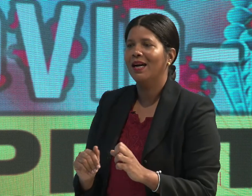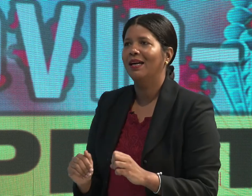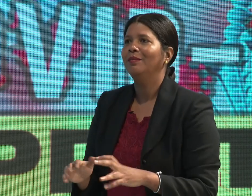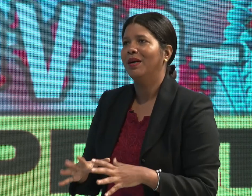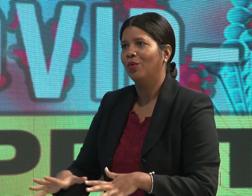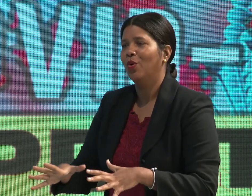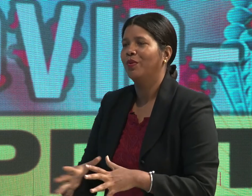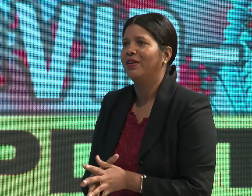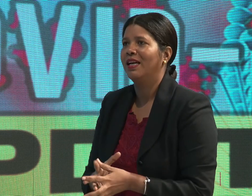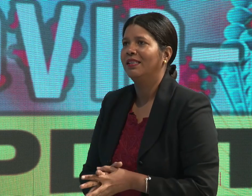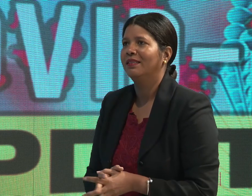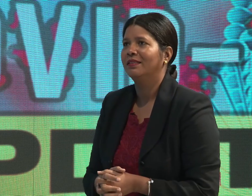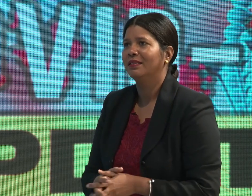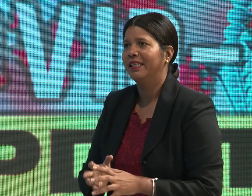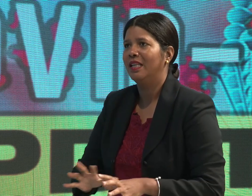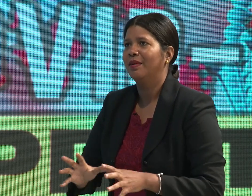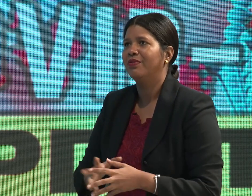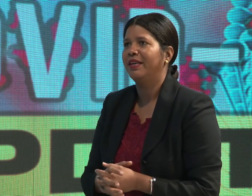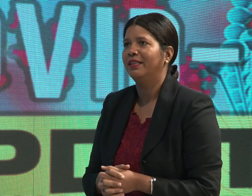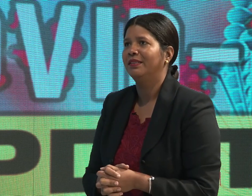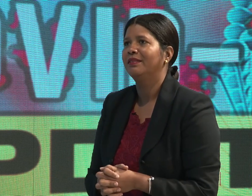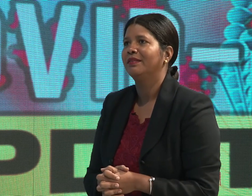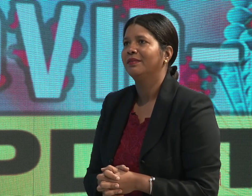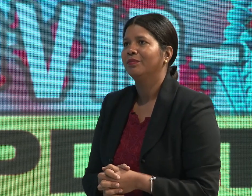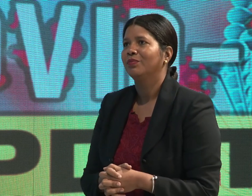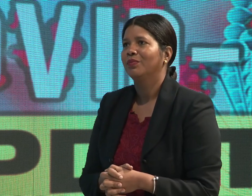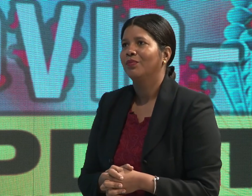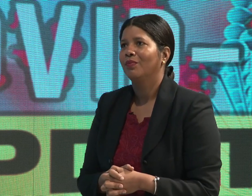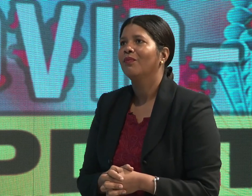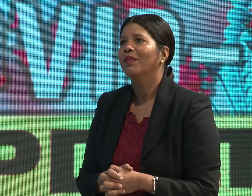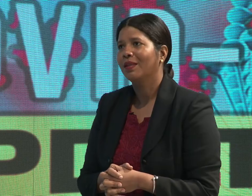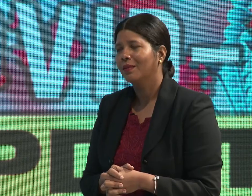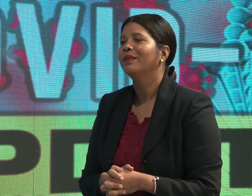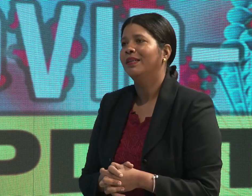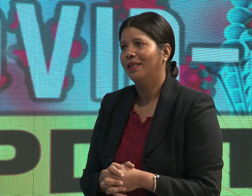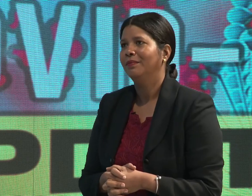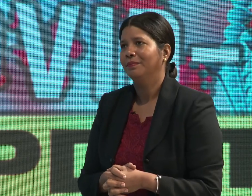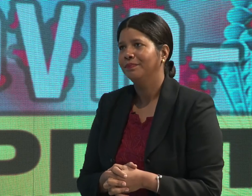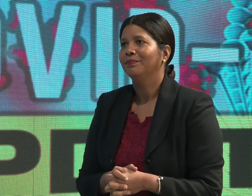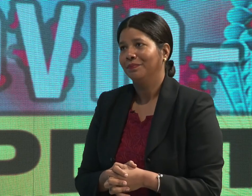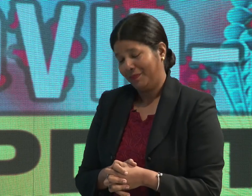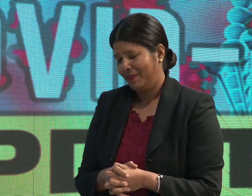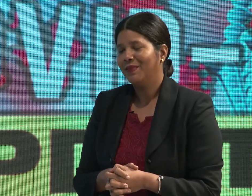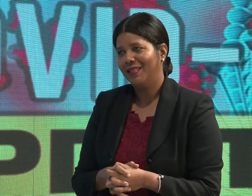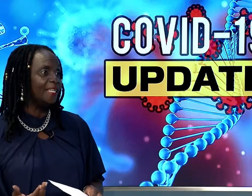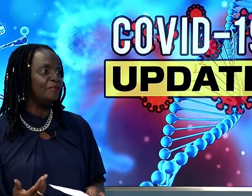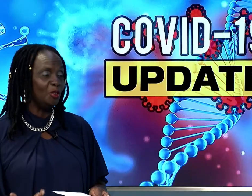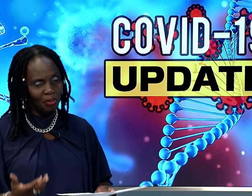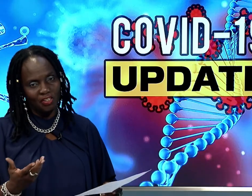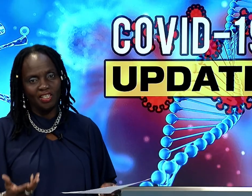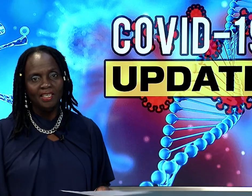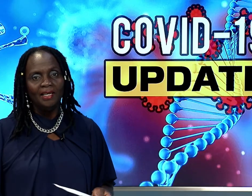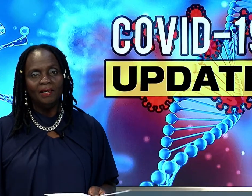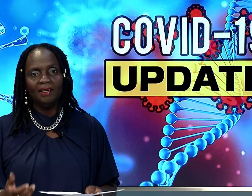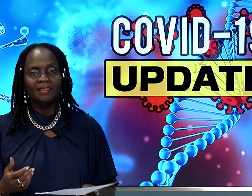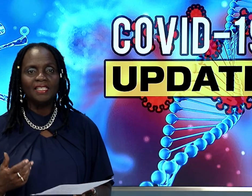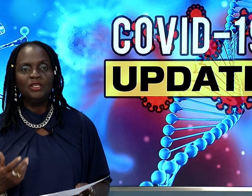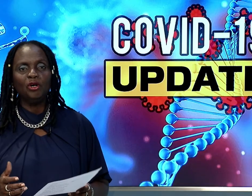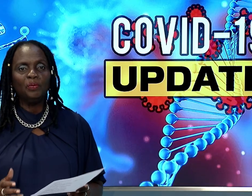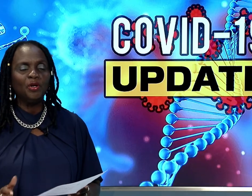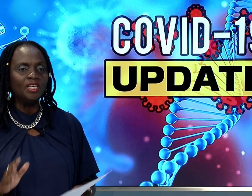groen licht gehad. Maar we hopen vandaag dat het helemaal final is. Ja toch, want dat is het doel van dit programma. Ja. Toch? We moeten de mensen updaten. Ja, geven. Ja.